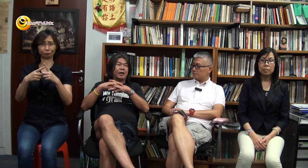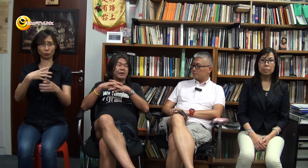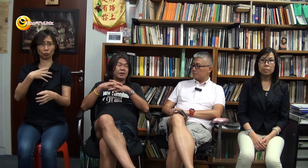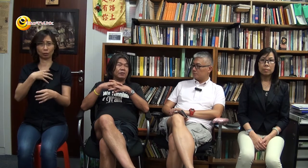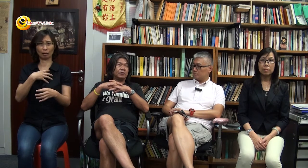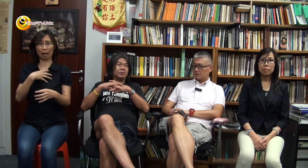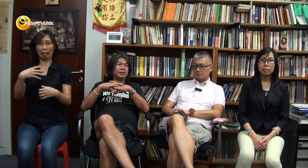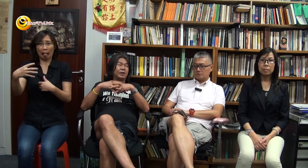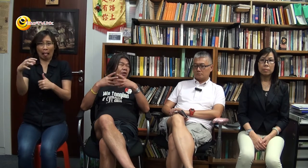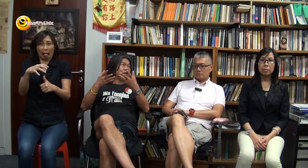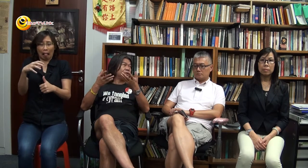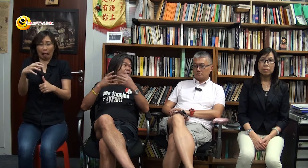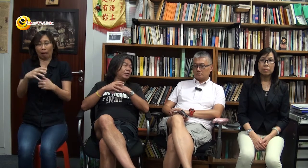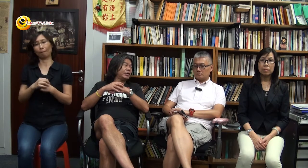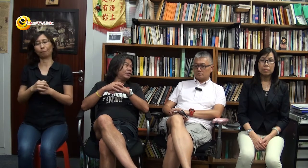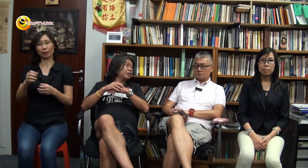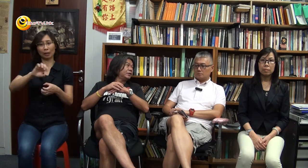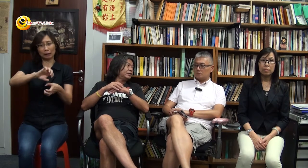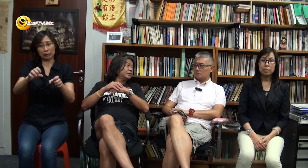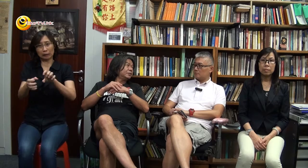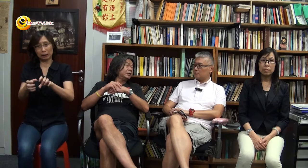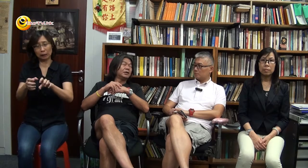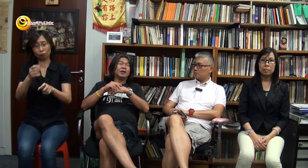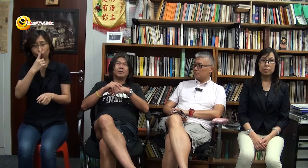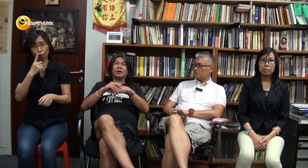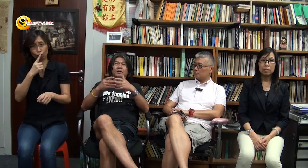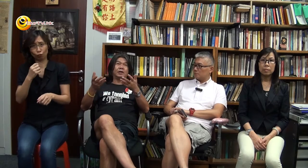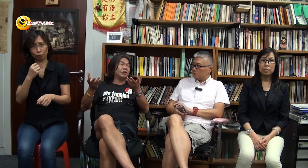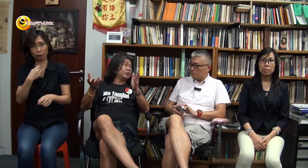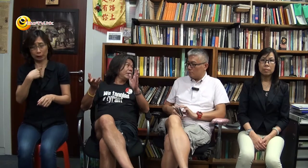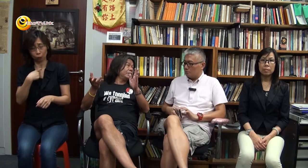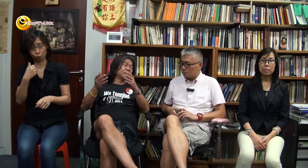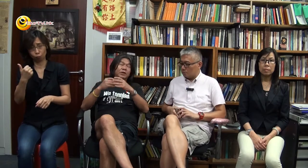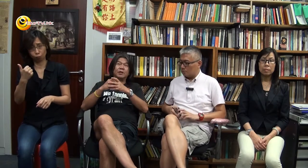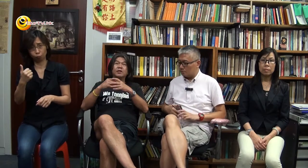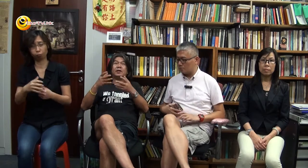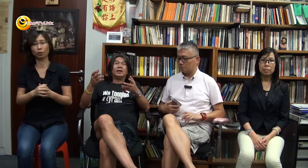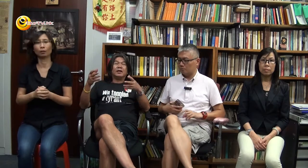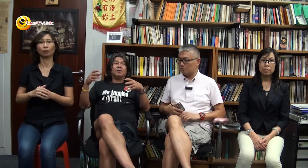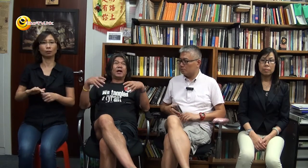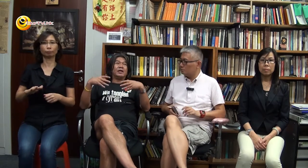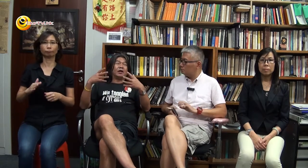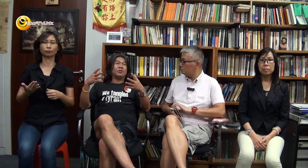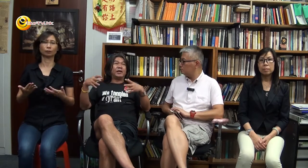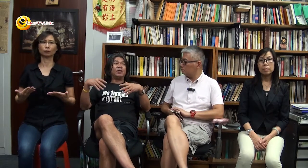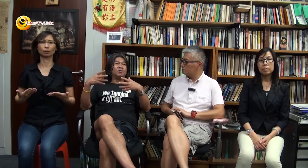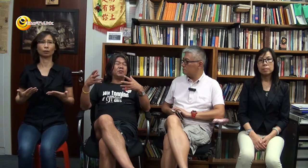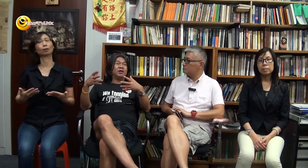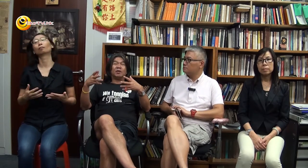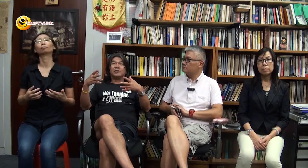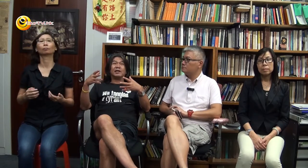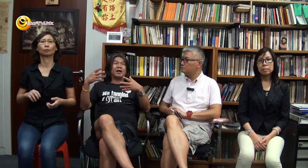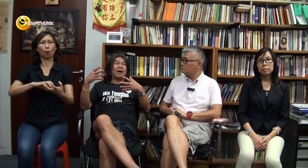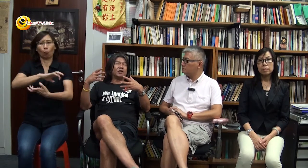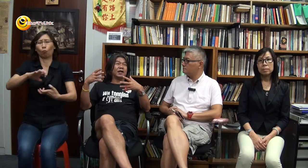即係威嚇嘅時候，咁你同人哋驗血係好應該嘅喎，係咪？咁而家呢個都未做掂，咁所以哇已經搞到變紅紅